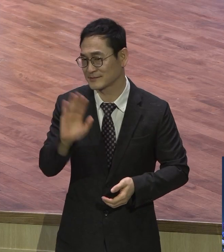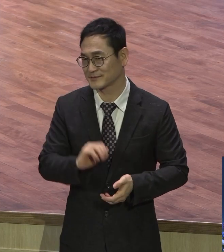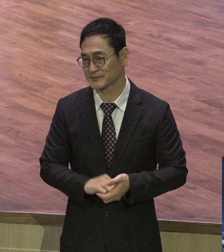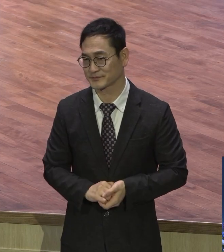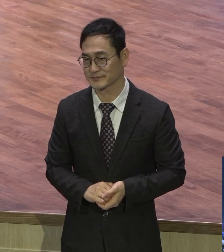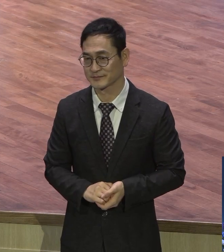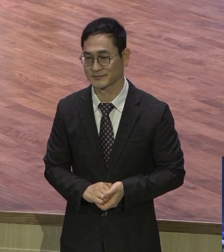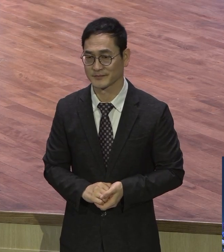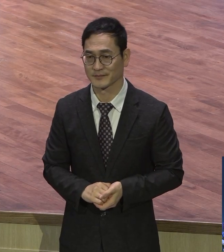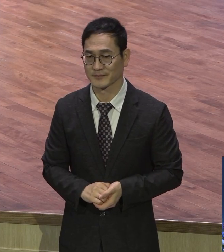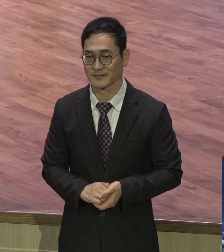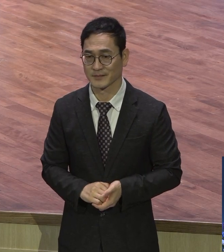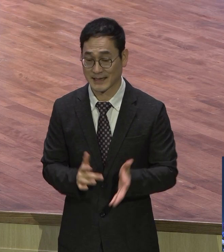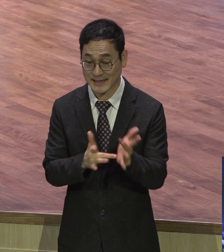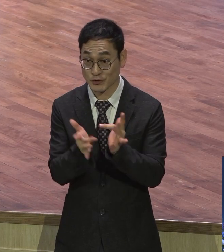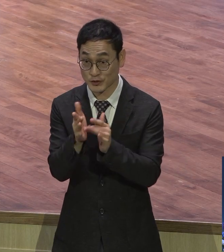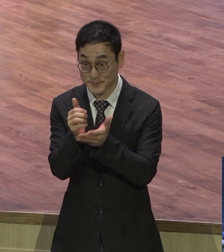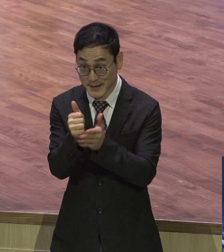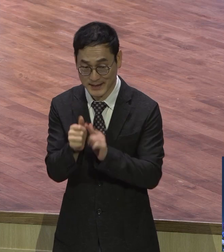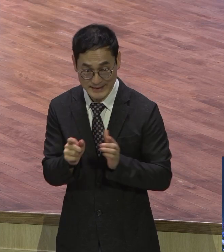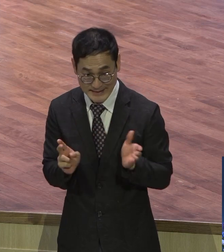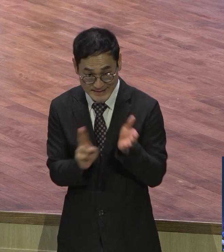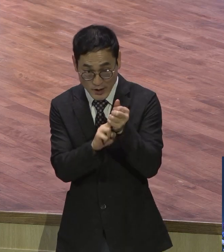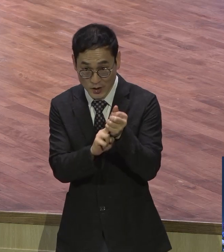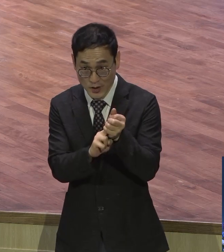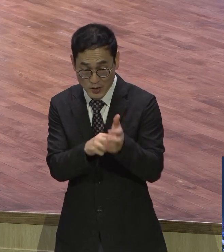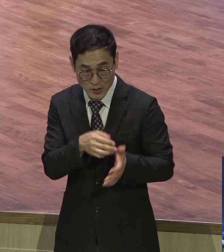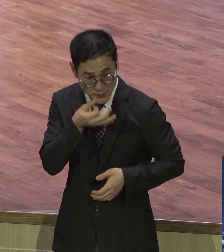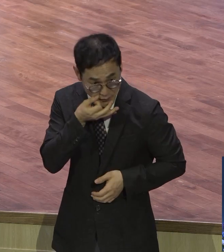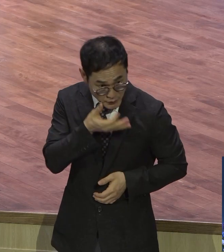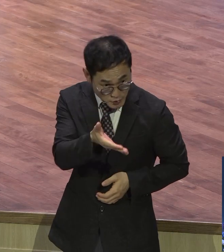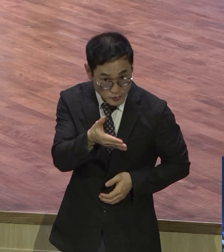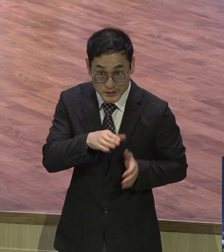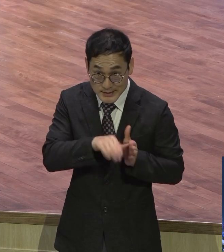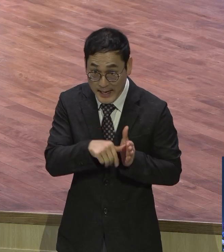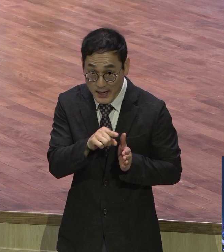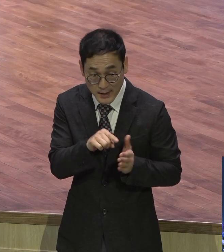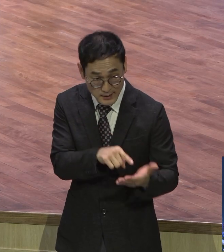기적을 보면 전부 특징이 그 속에 확실한 믿음이 있었어요.